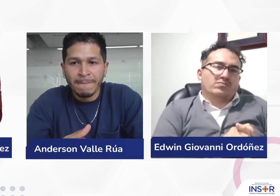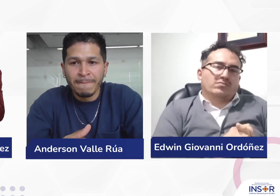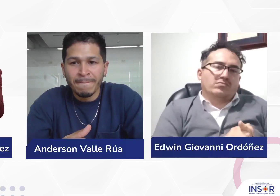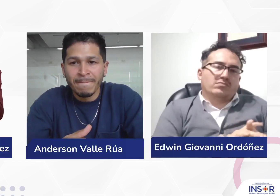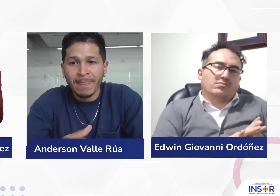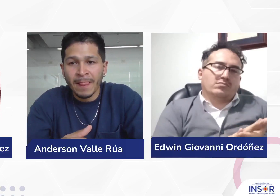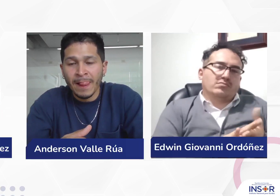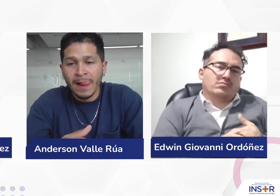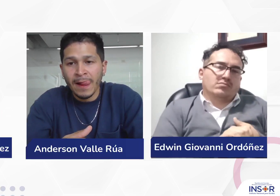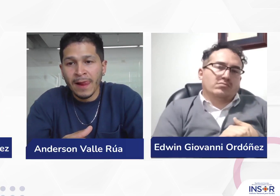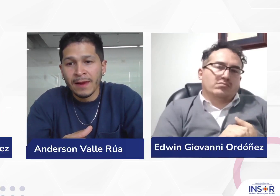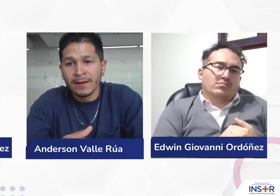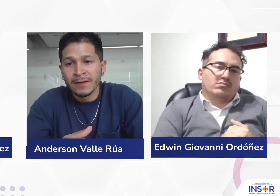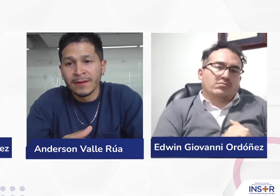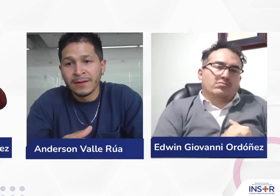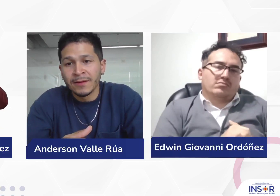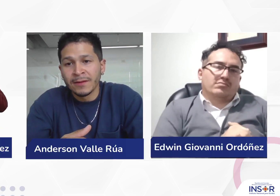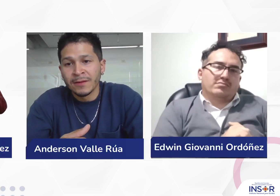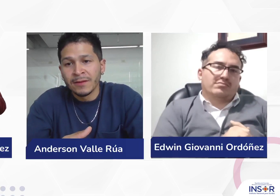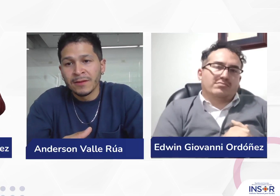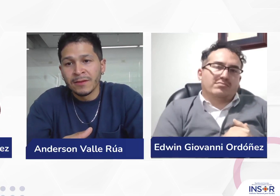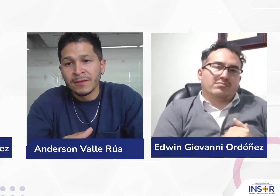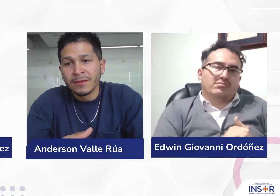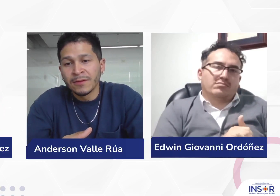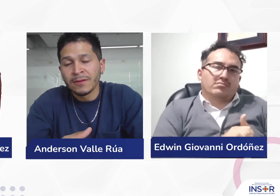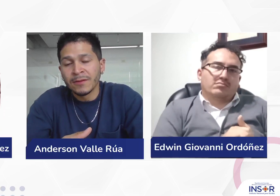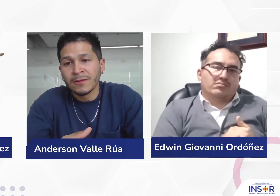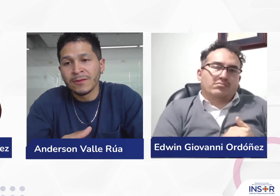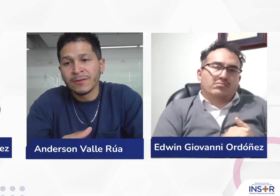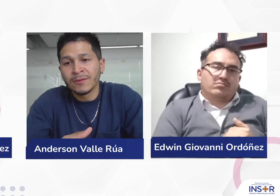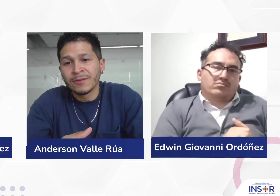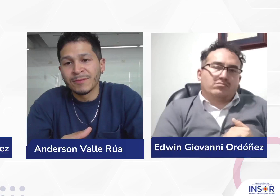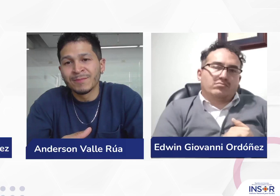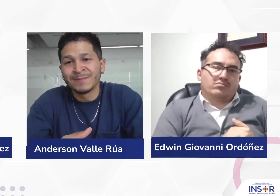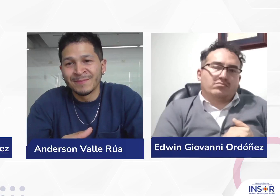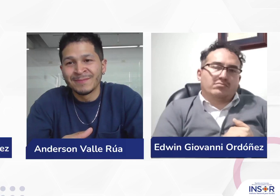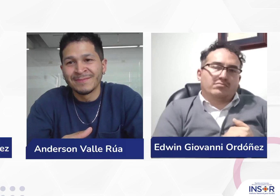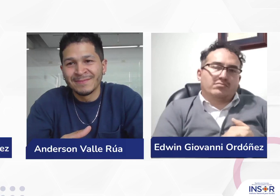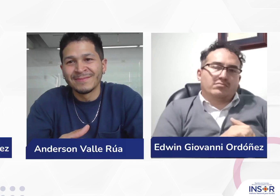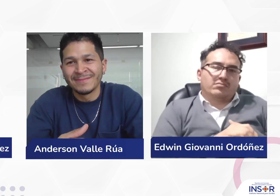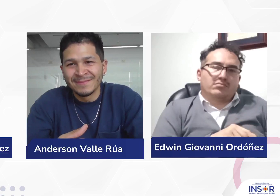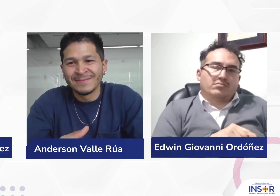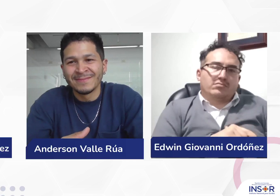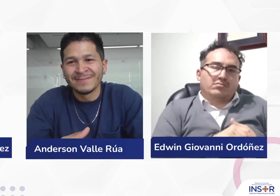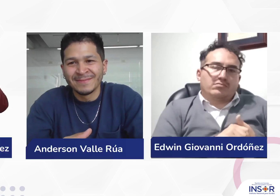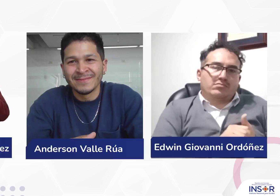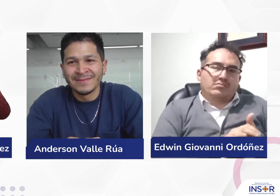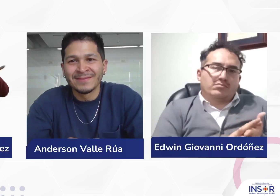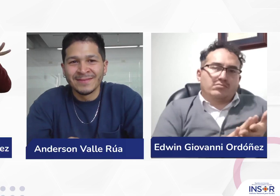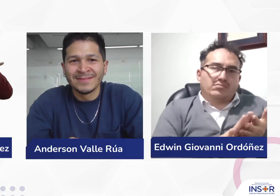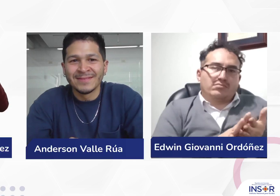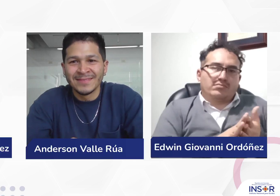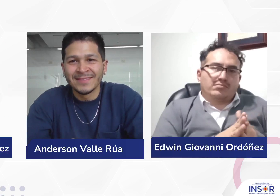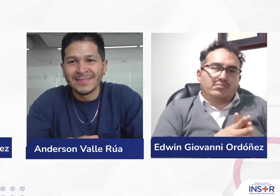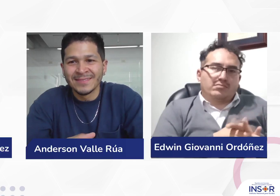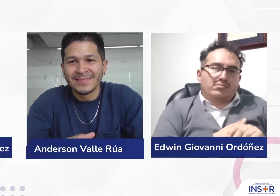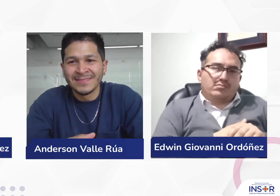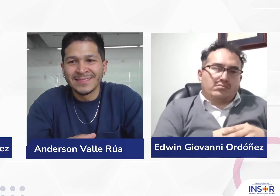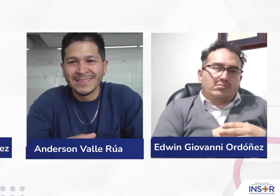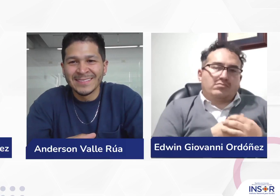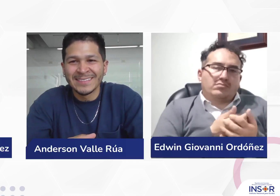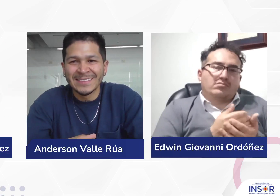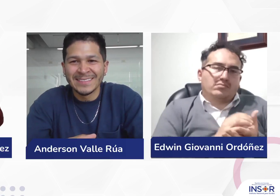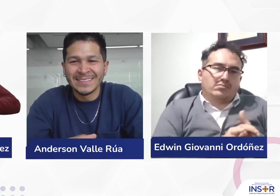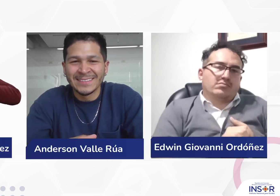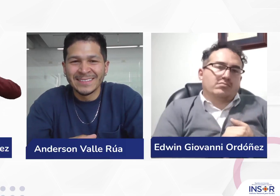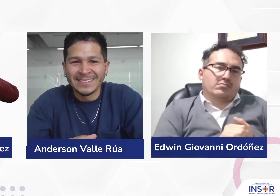Y ojalá, Edwin, cuando termines tu investigación, nosotros pues estamos muy a la espera de esa